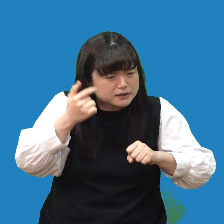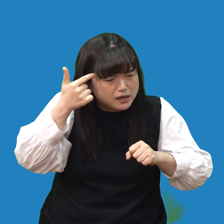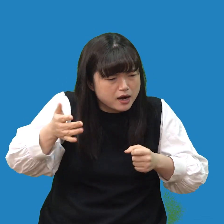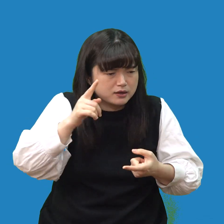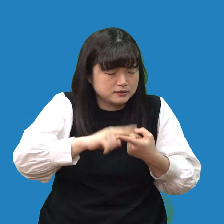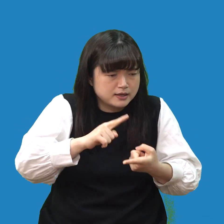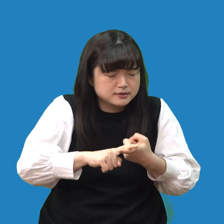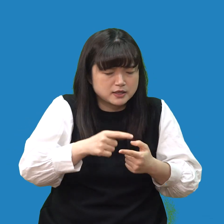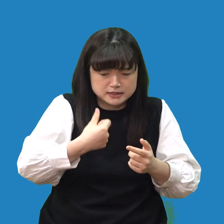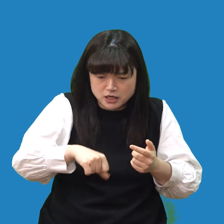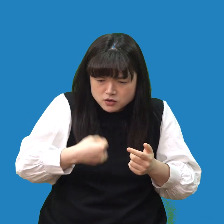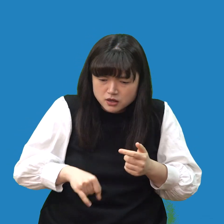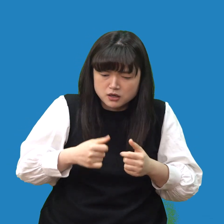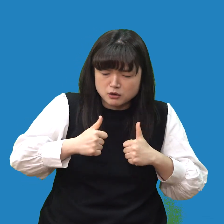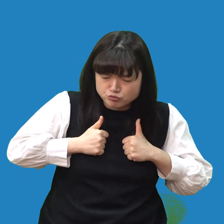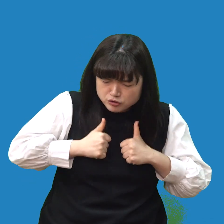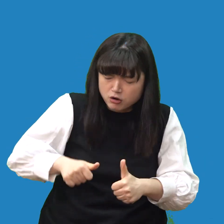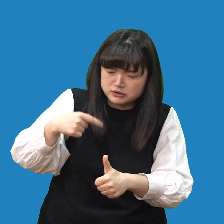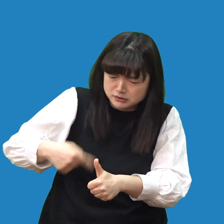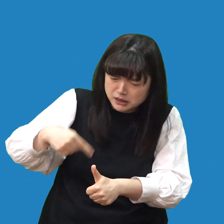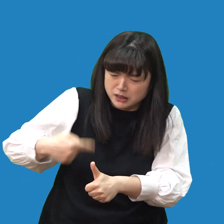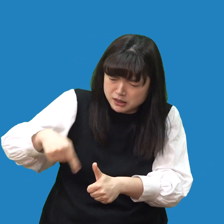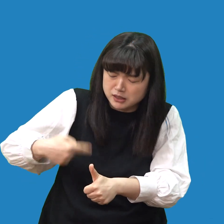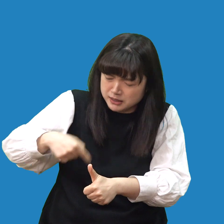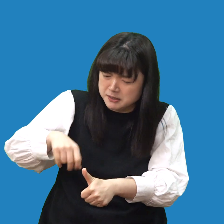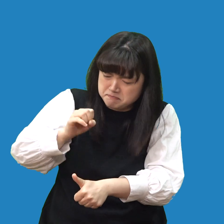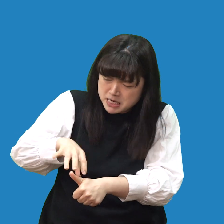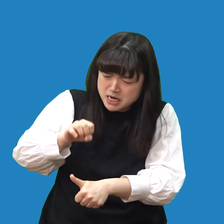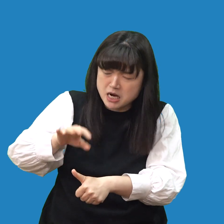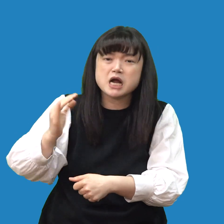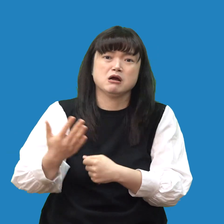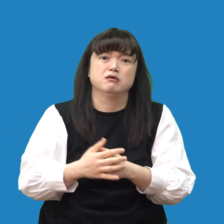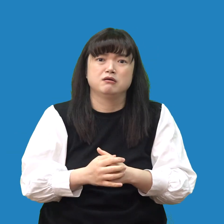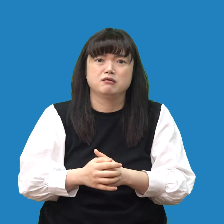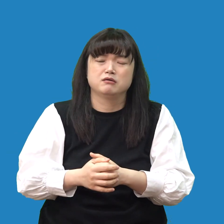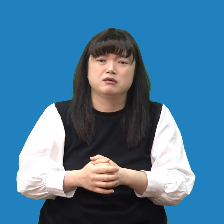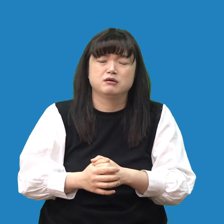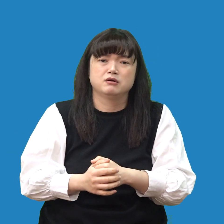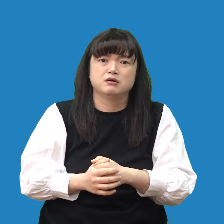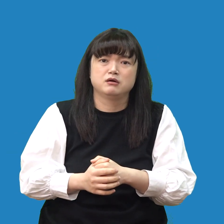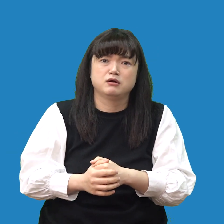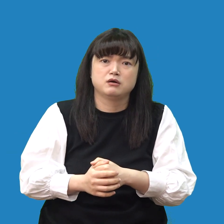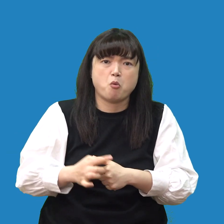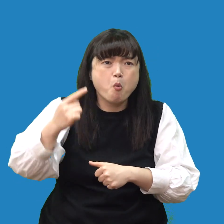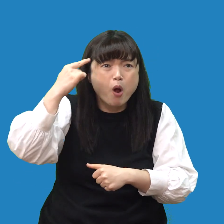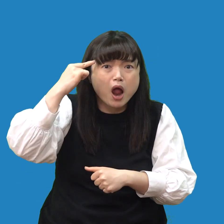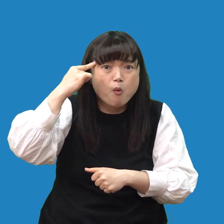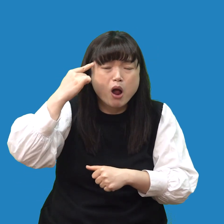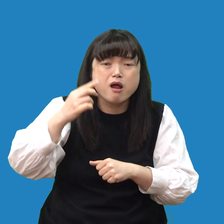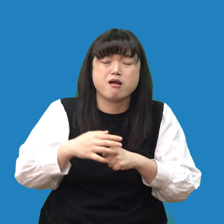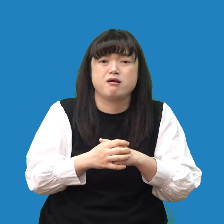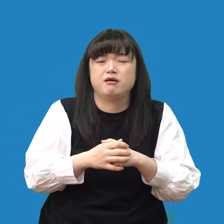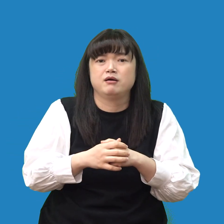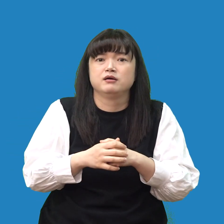행하셨는지 자녀들에게 부지런히 들려주고 가르쳐야 합니다. 우리가 왜 이런 선택을 해야